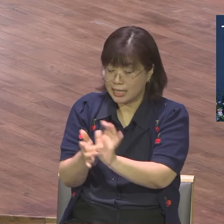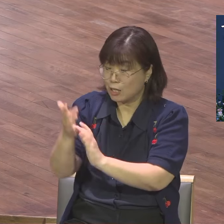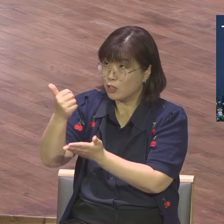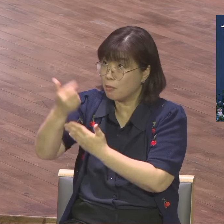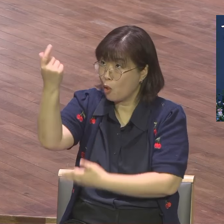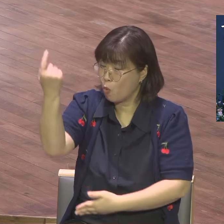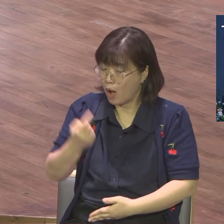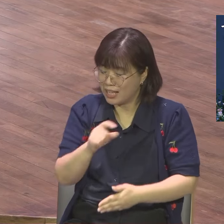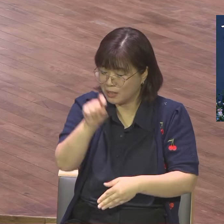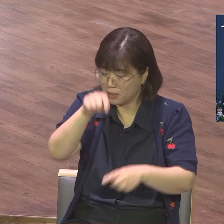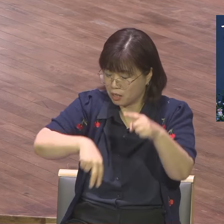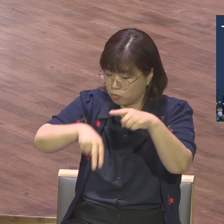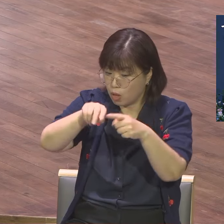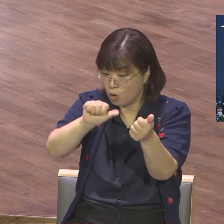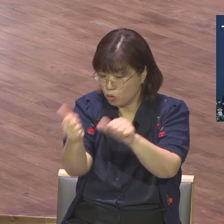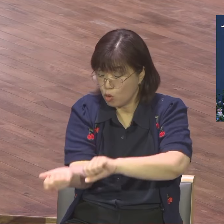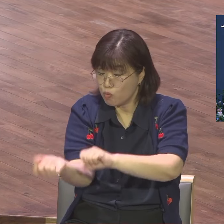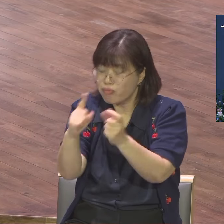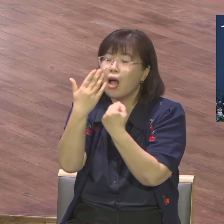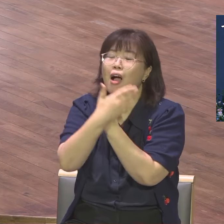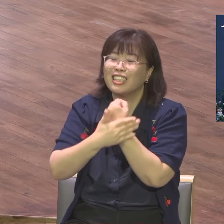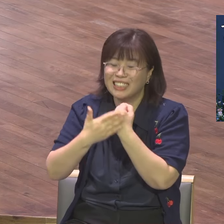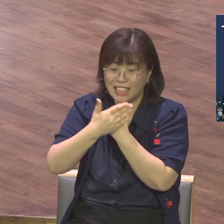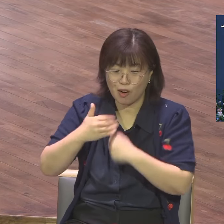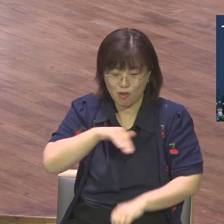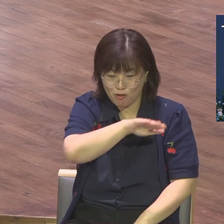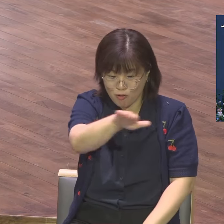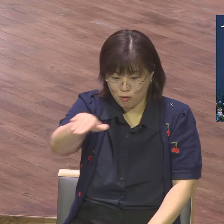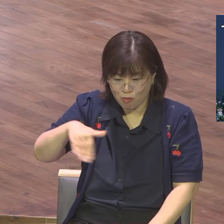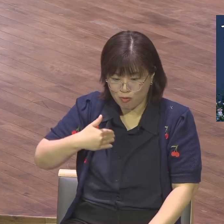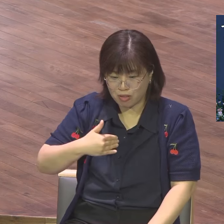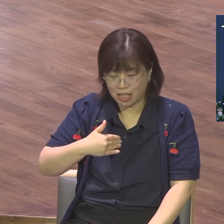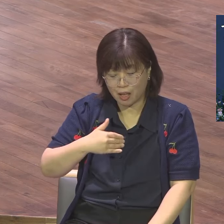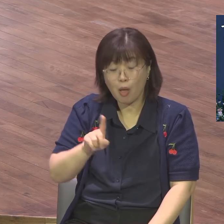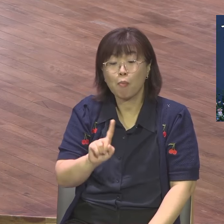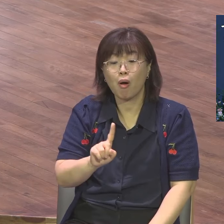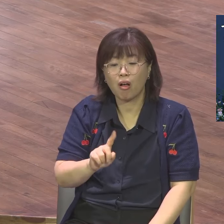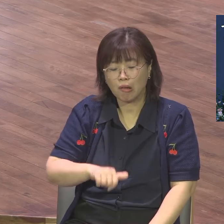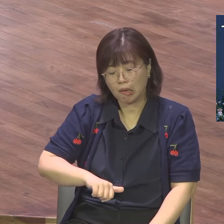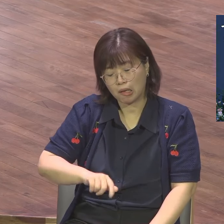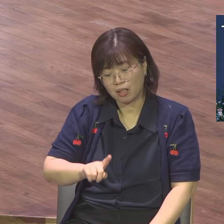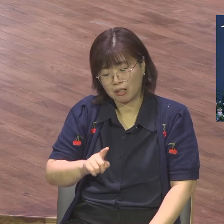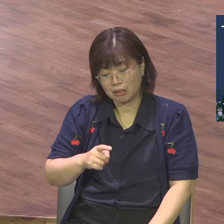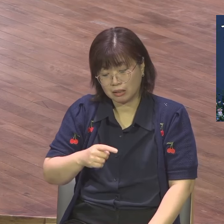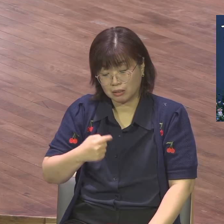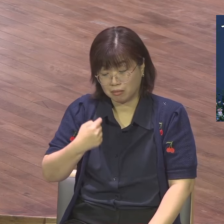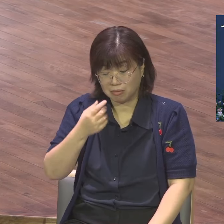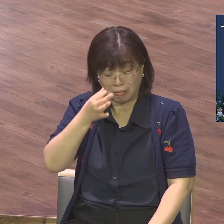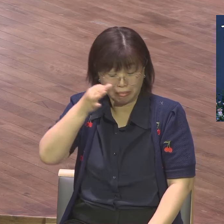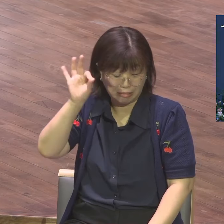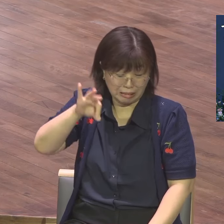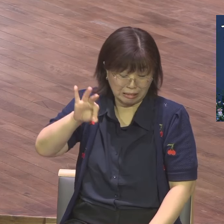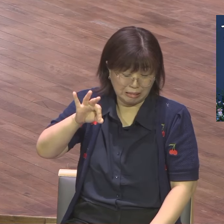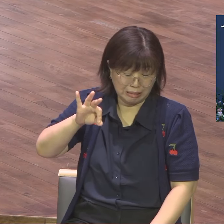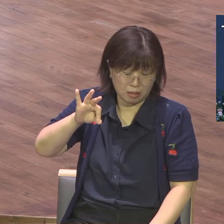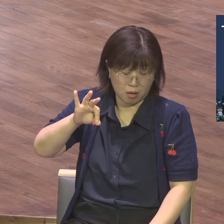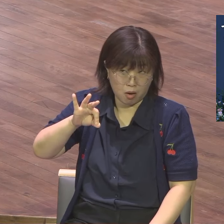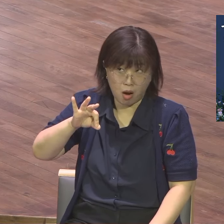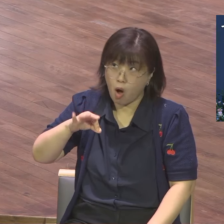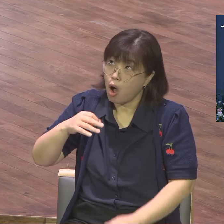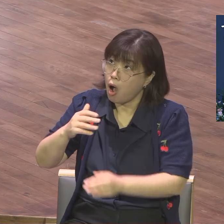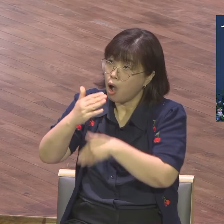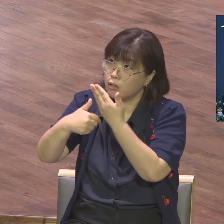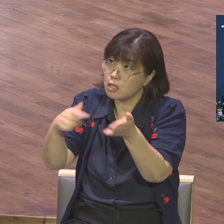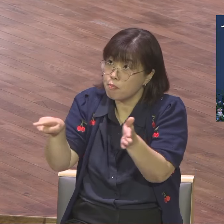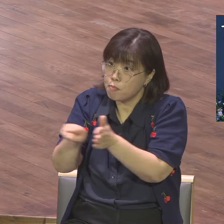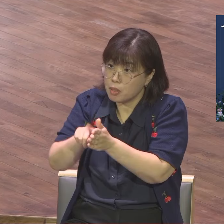사랑이다. 이것이 구원받은 우리의 존재 가치예요. 영계 모든 성도들